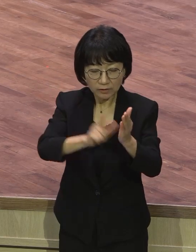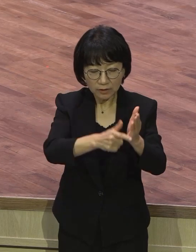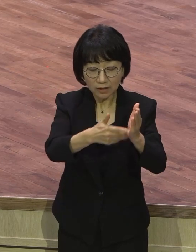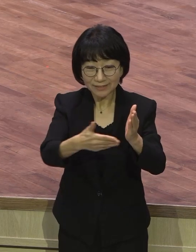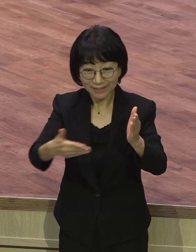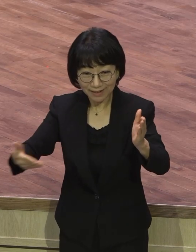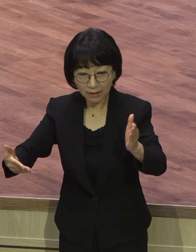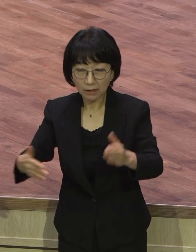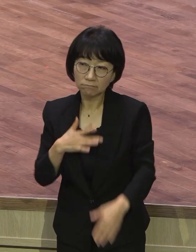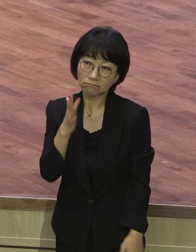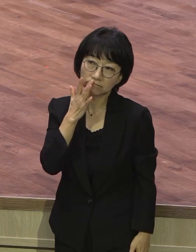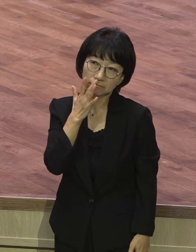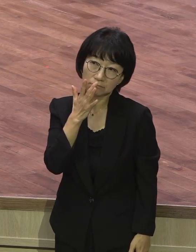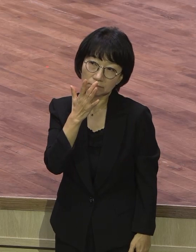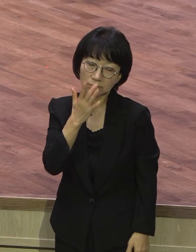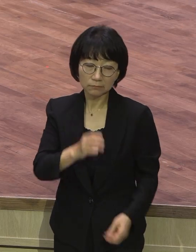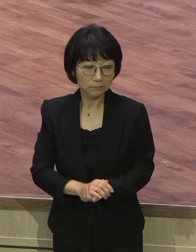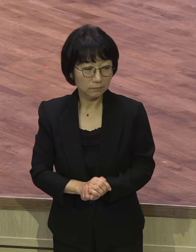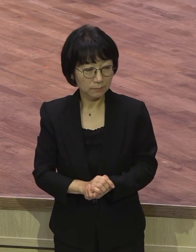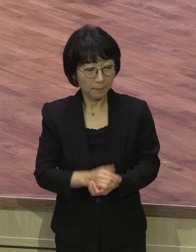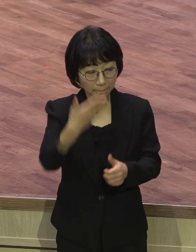군사로 안수집사로